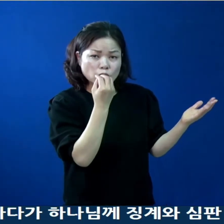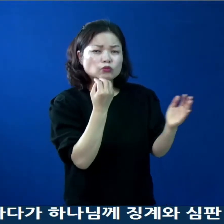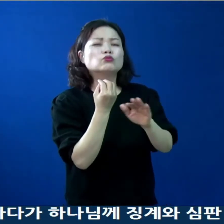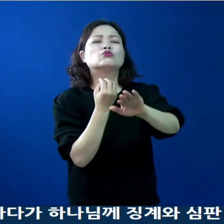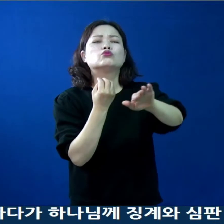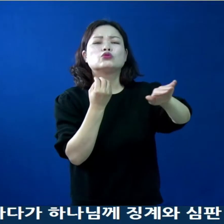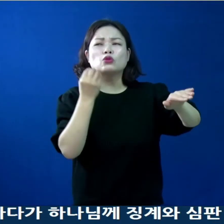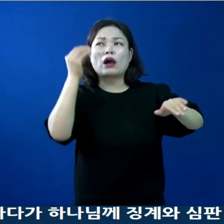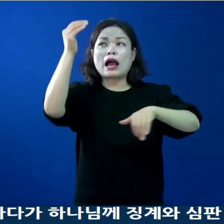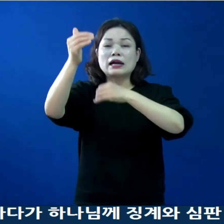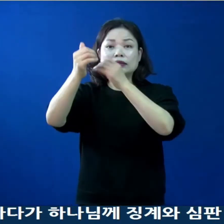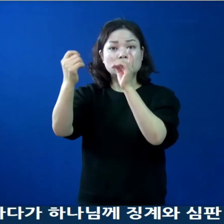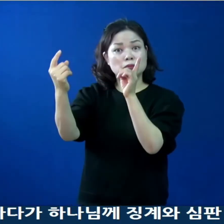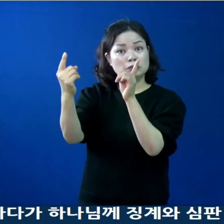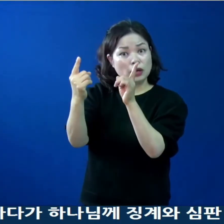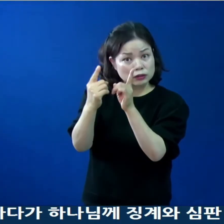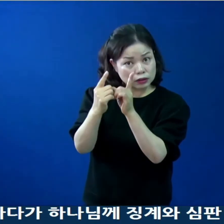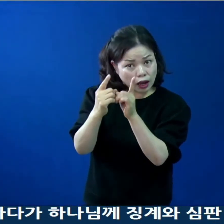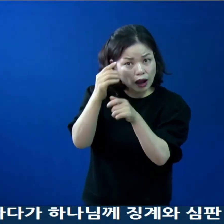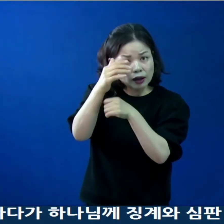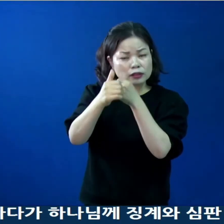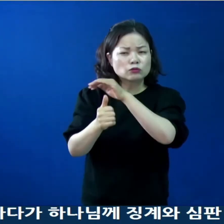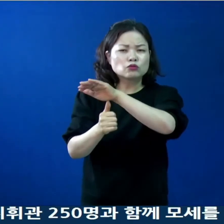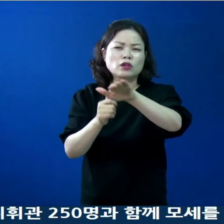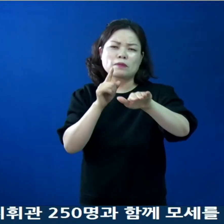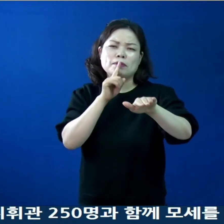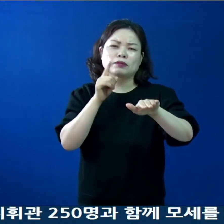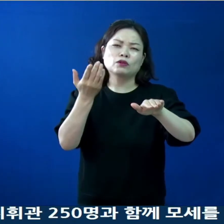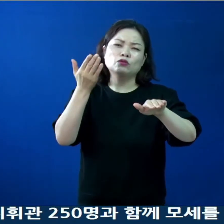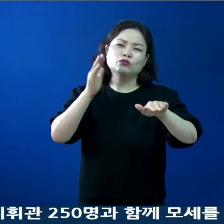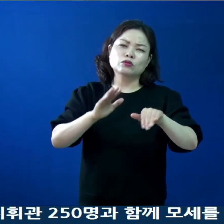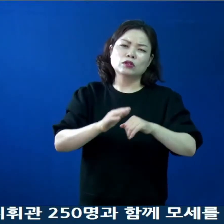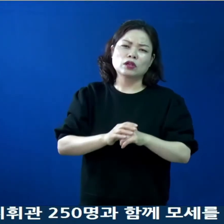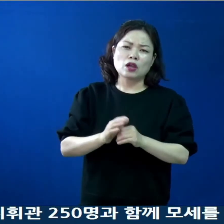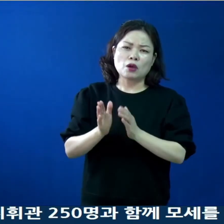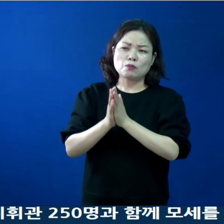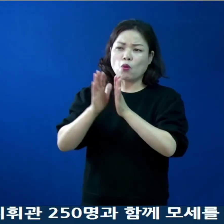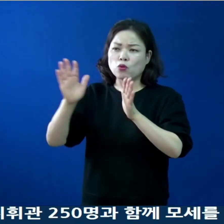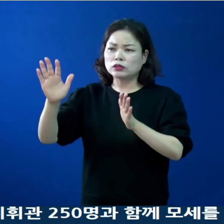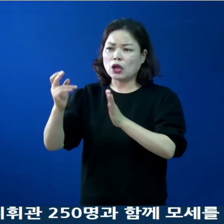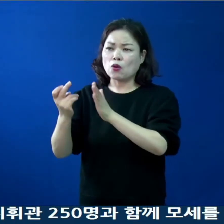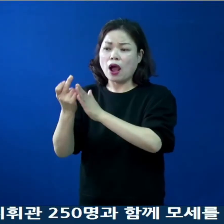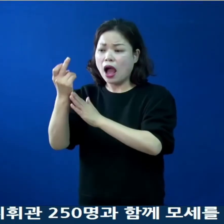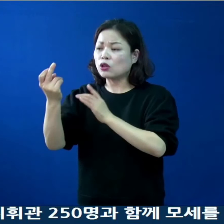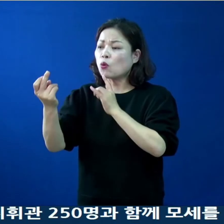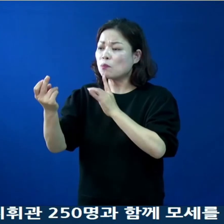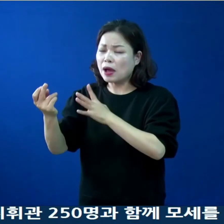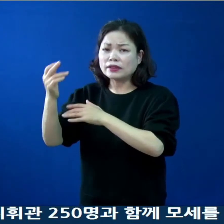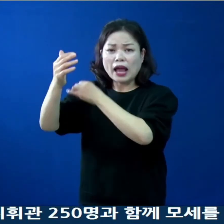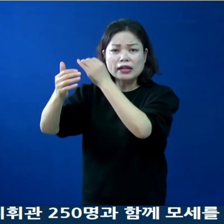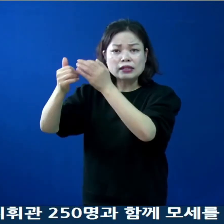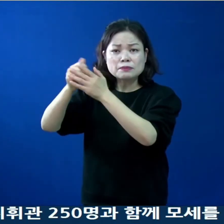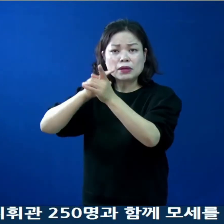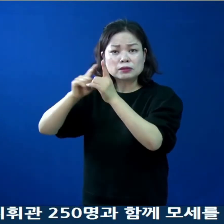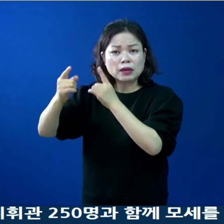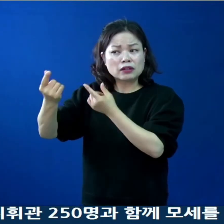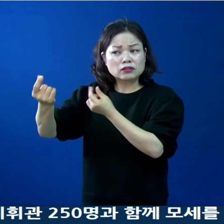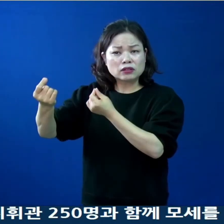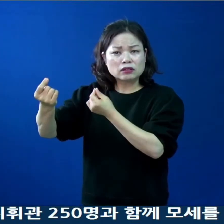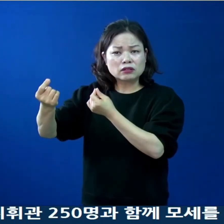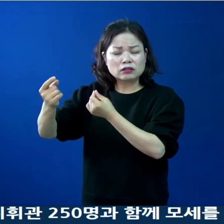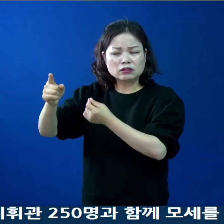우리도 하나님을 만나고 있고 하나님께서 우리에게 말씀하는데 모세와 아론 너희들에게만 하나님 말씀하는 것처럼